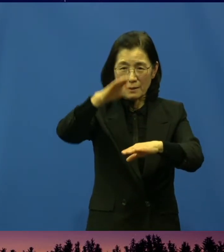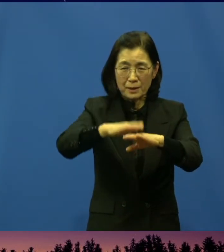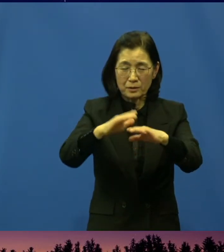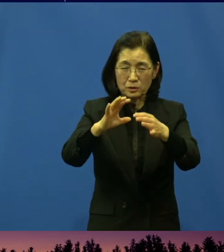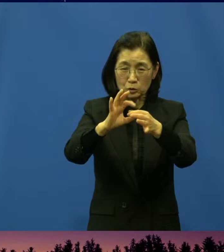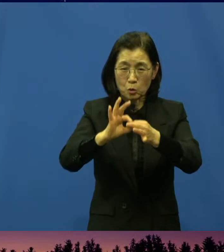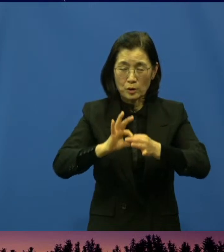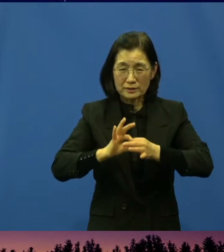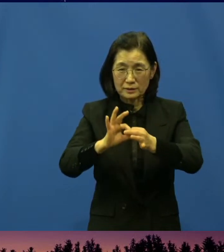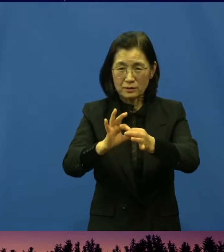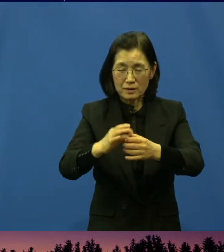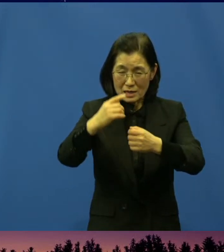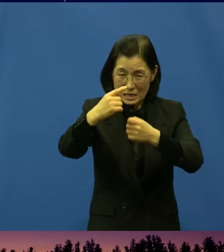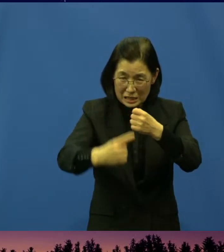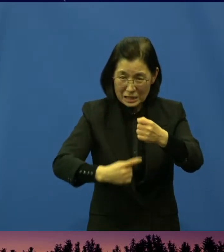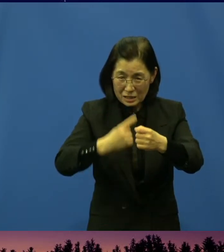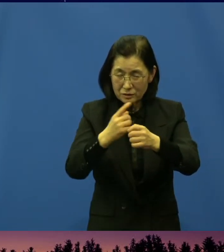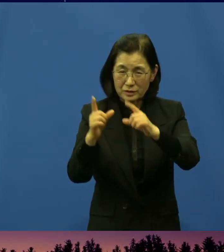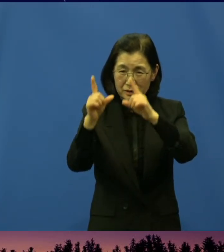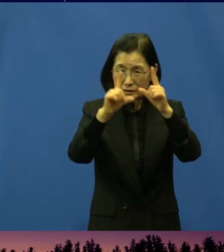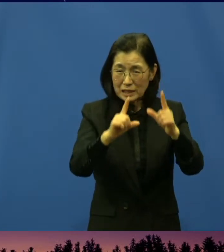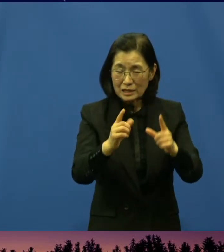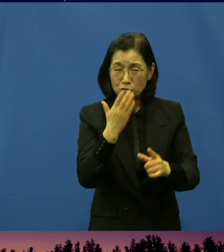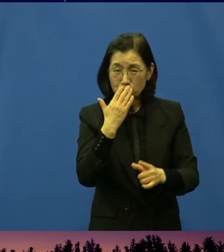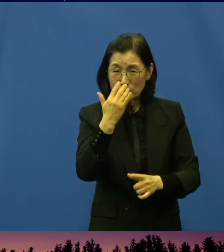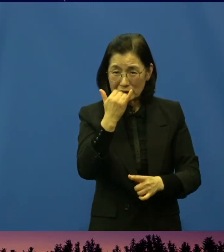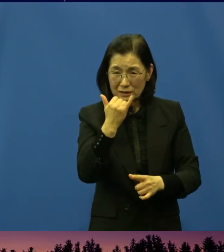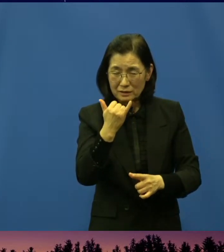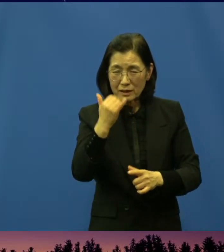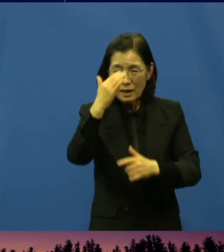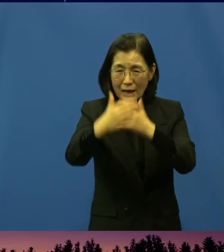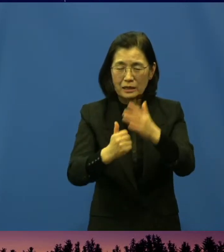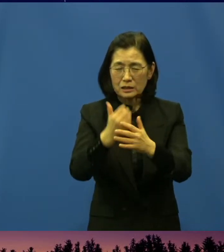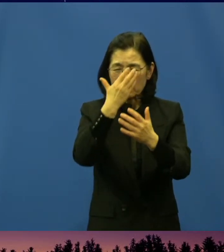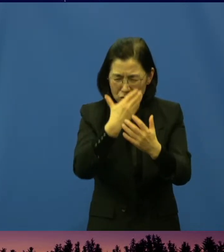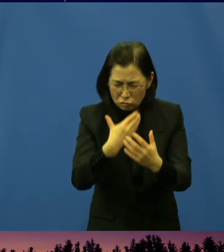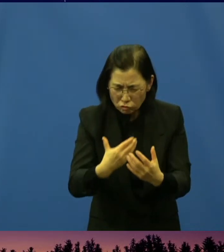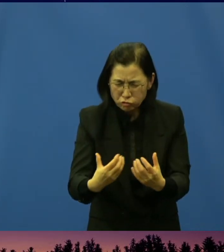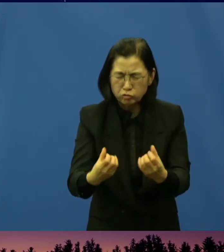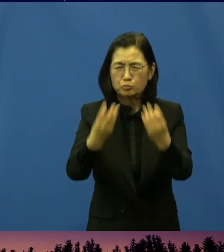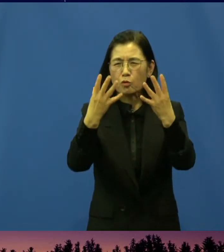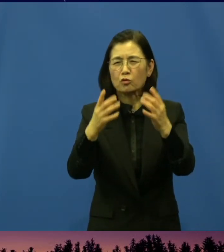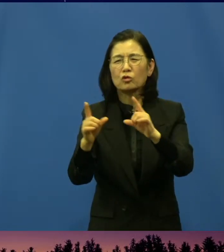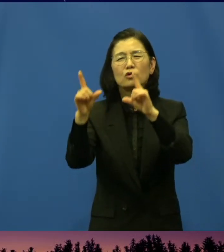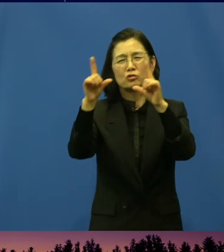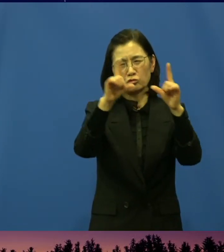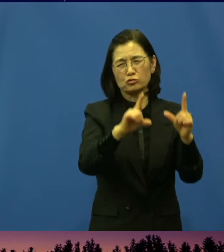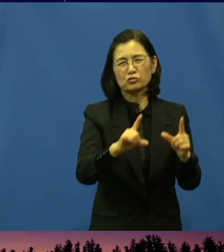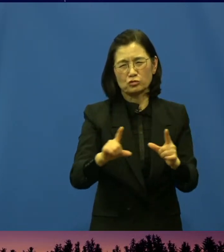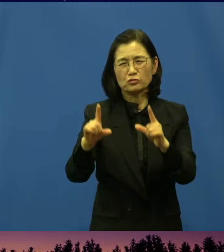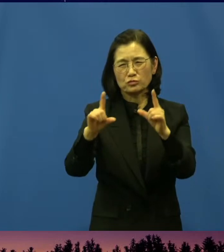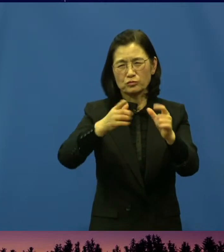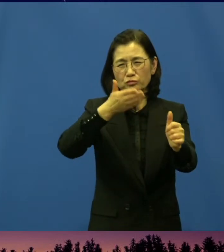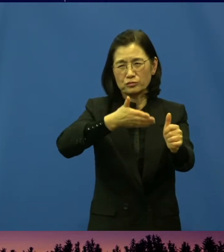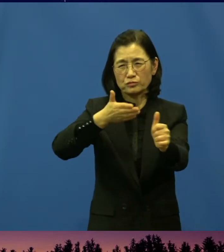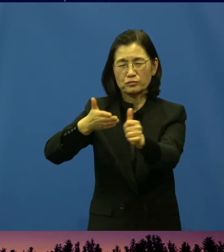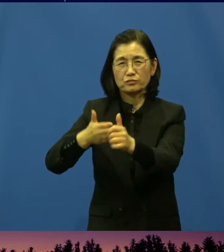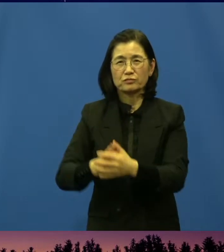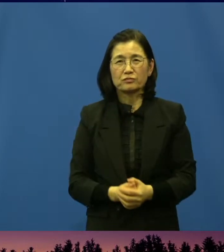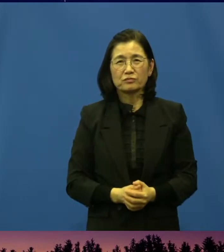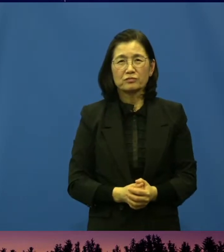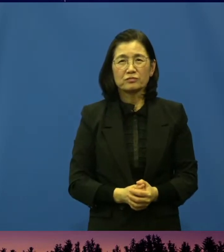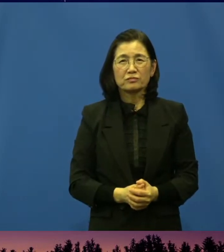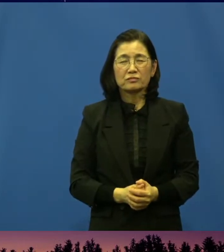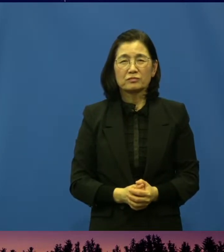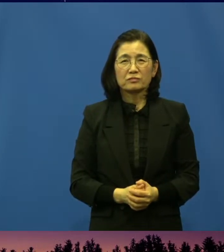가능해요. 사랑하는 성도 여러분, 올 한 해 여러분들이 시간 여행을 하는 거예요. 그